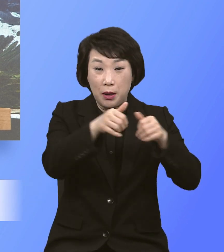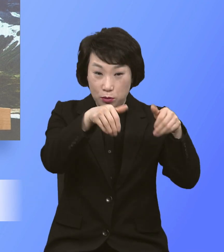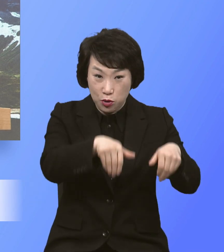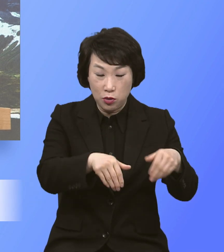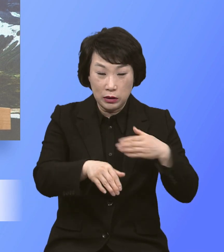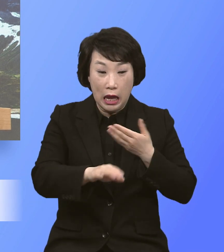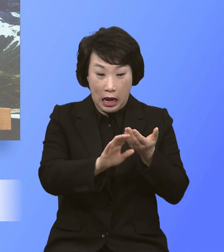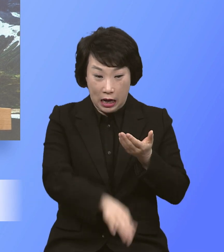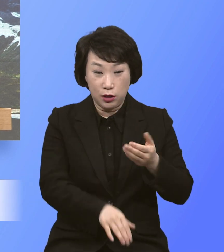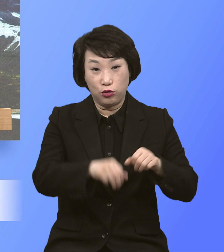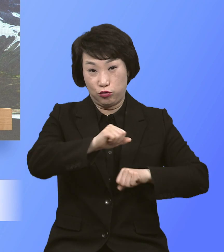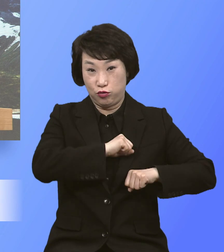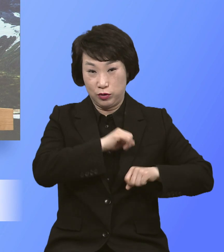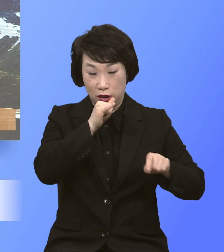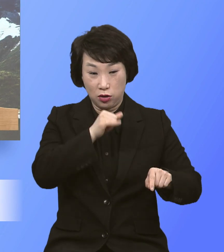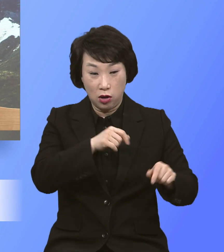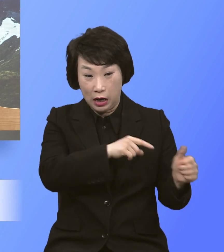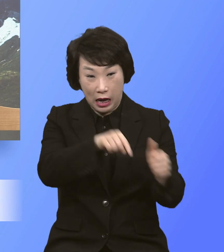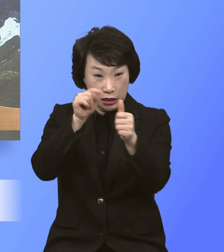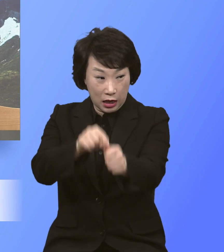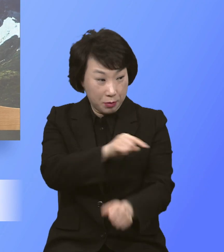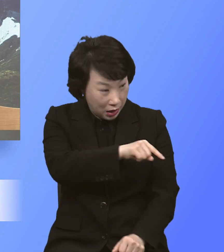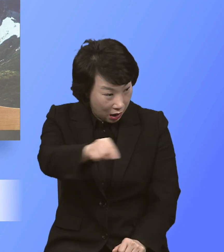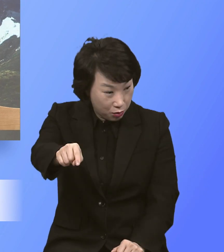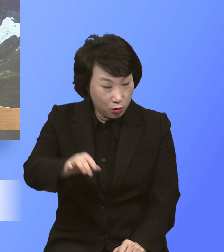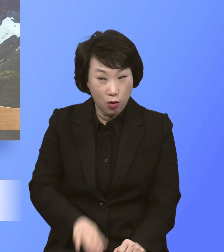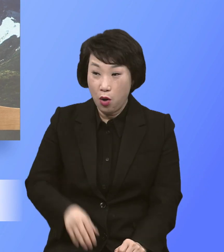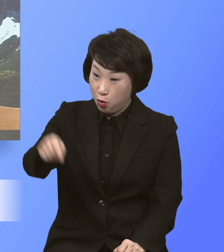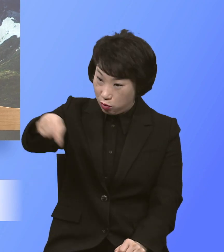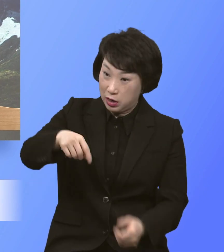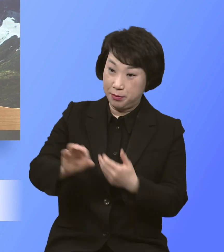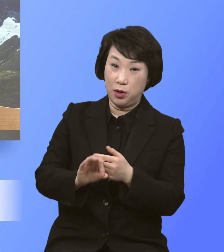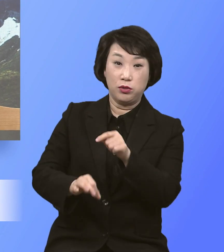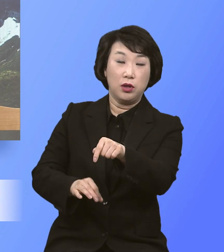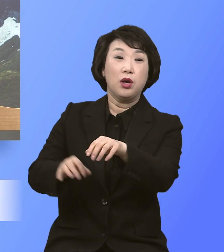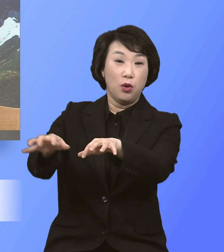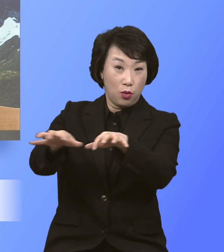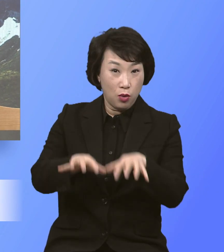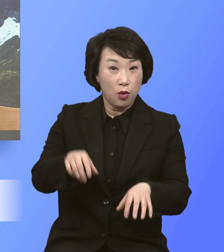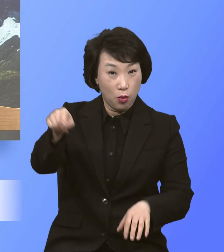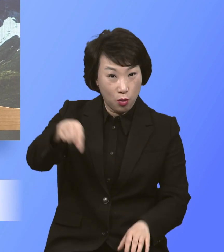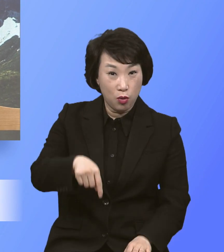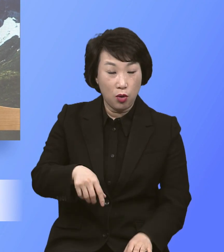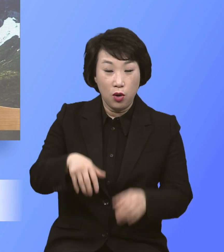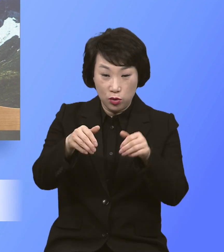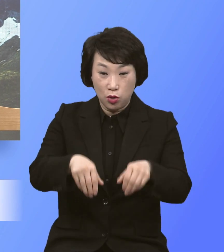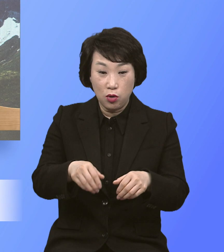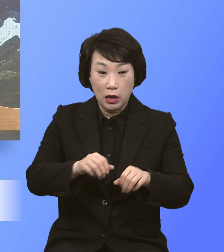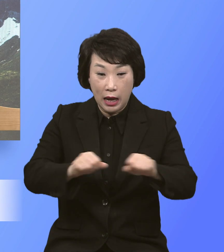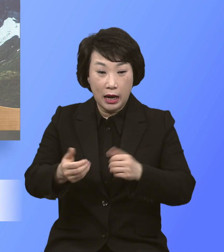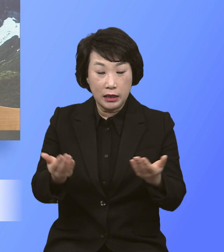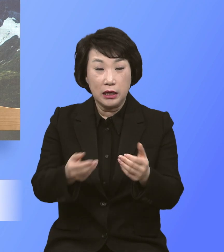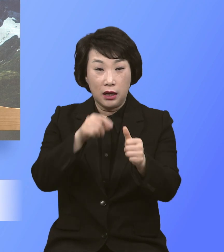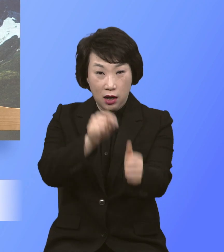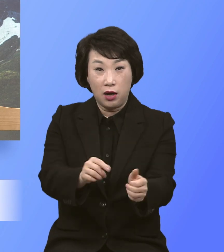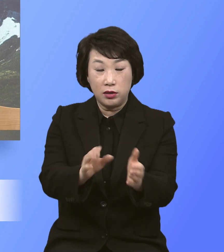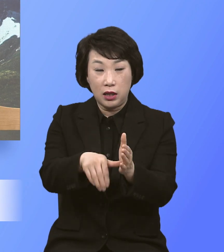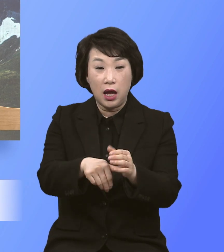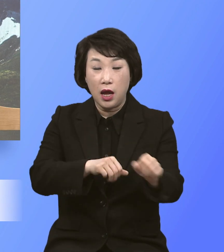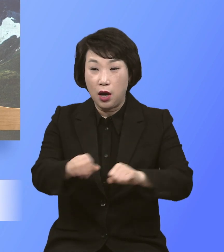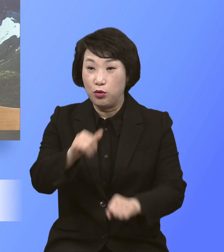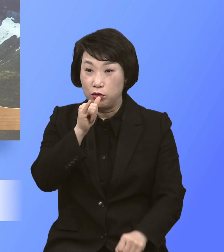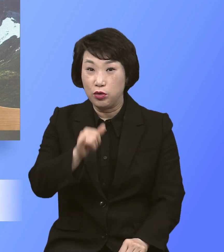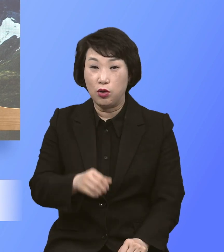아래 군사가 있으니 이더러 가라면 가고 오라면 오고 정도로 이것을 하라면 합니다.